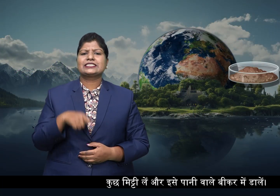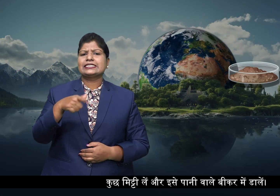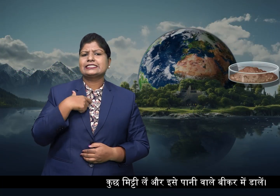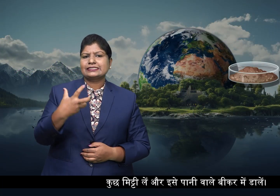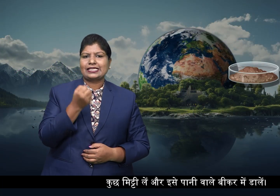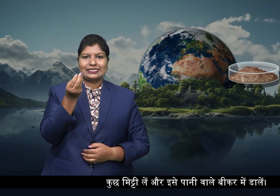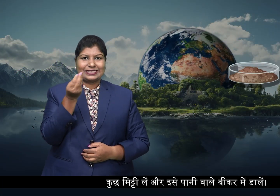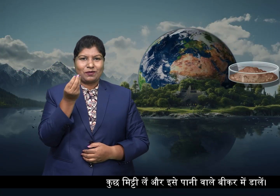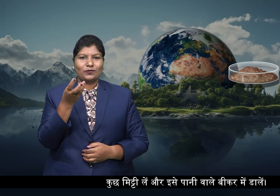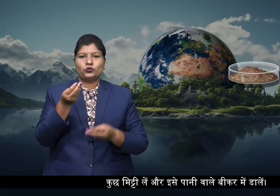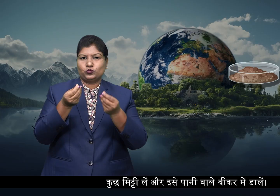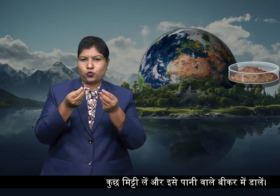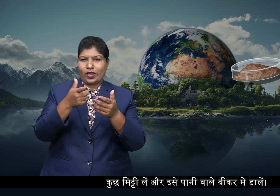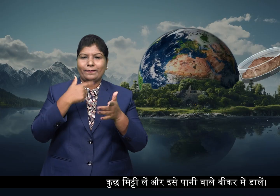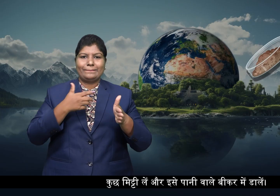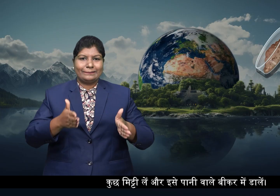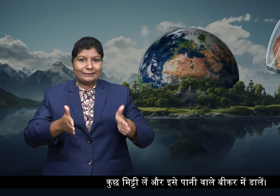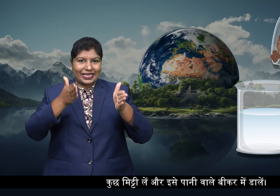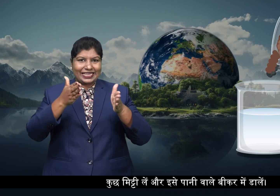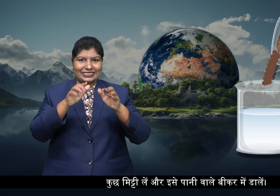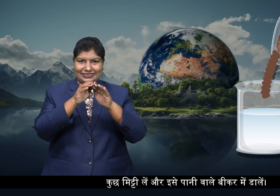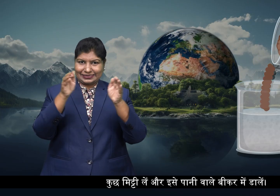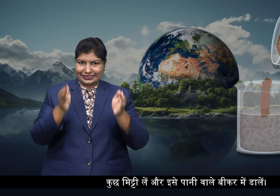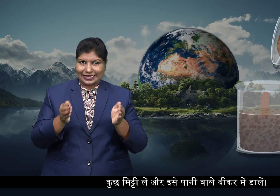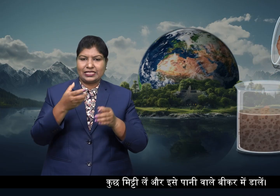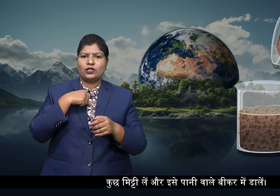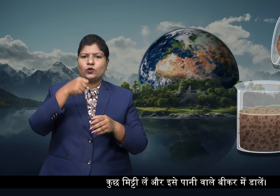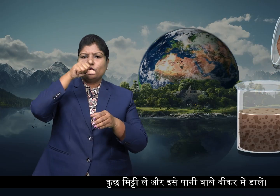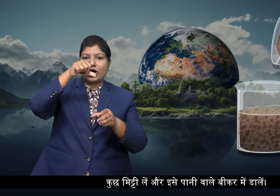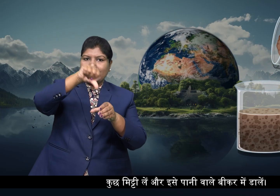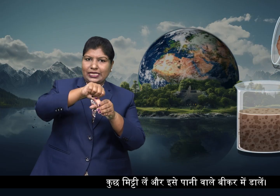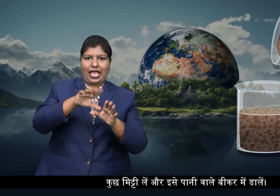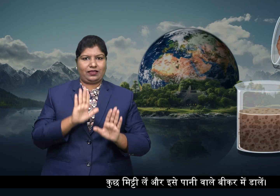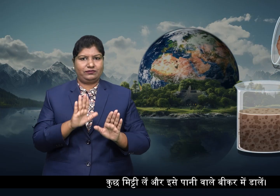कुछ मिट्टी लें और इसे पानी वाले बीकर में डालें।